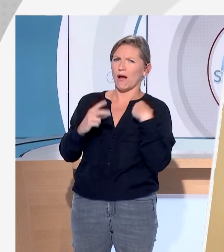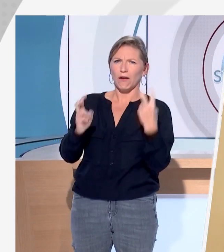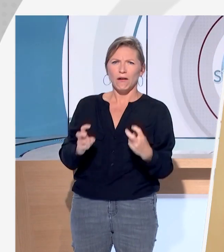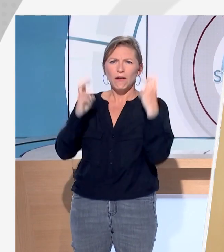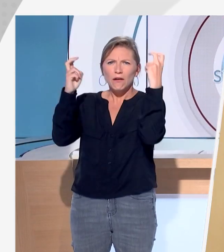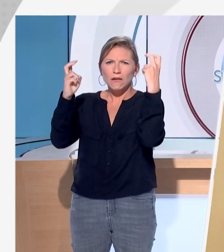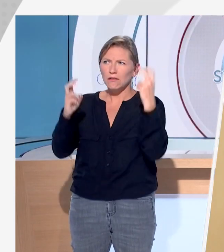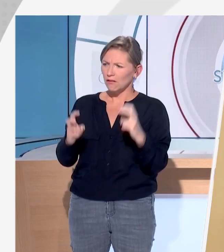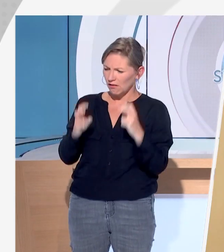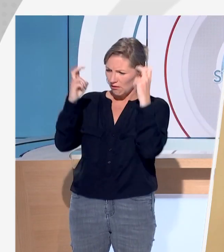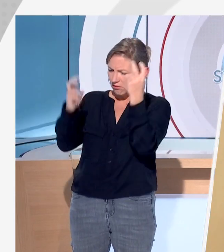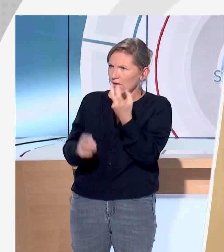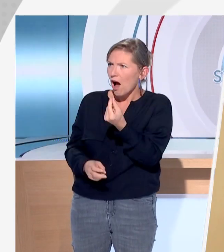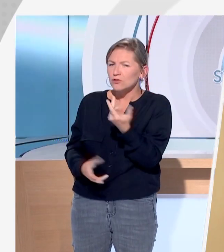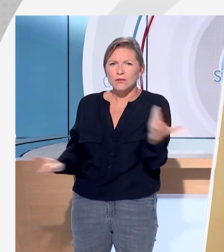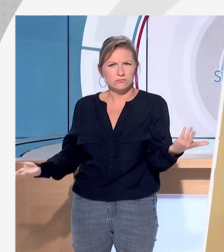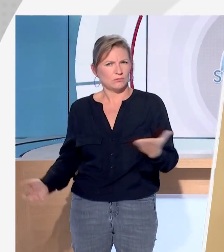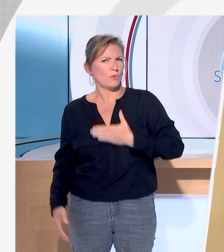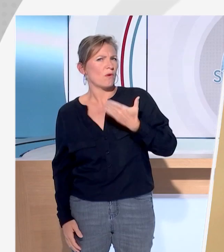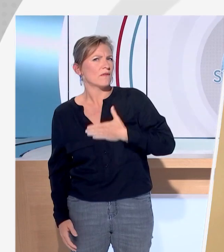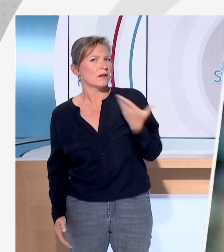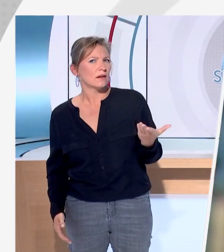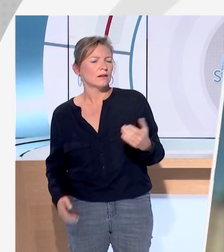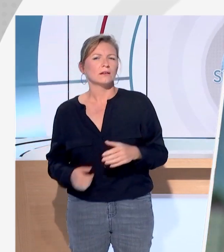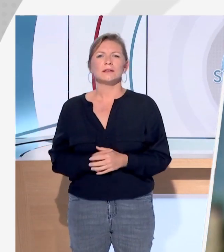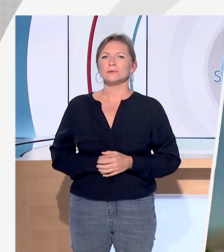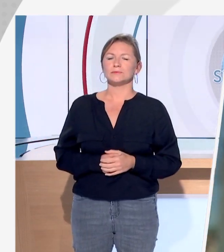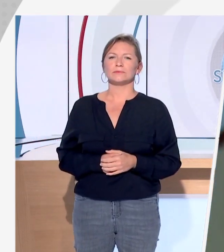type. C'est tout ce qu'on en dit. Après, si vous voulez, pourquoi faire ?